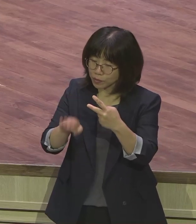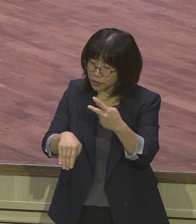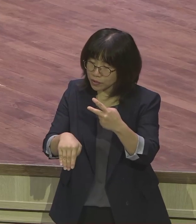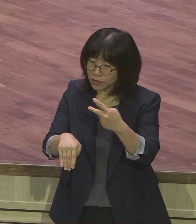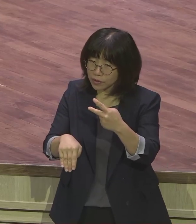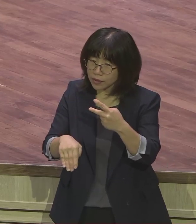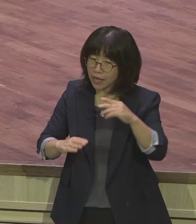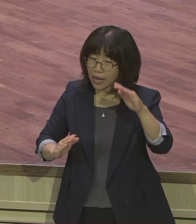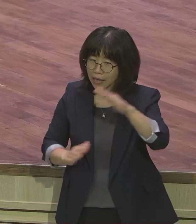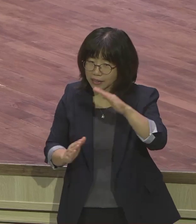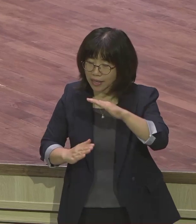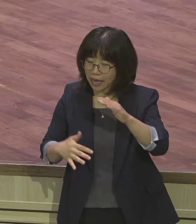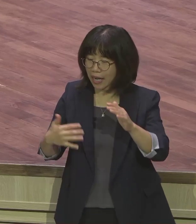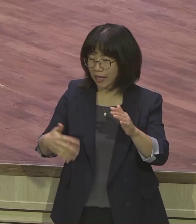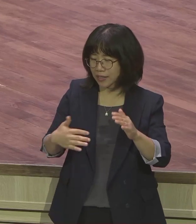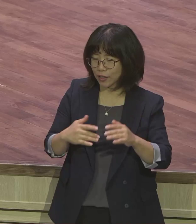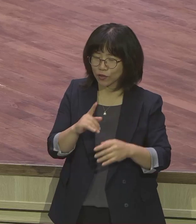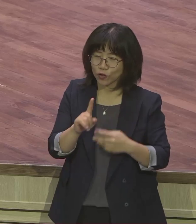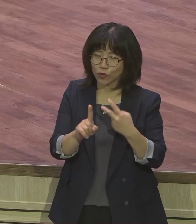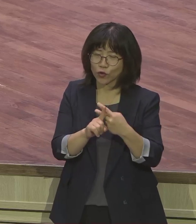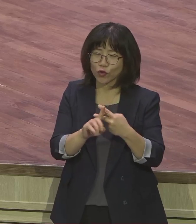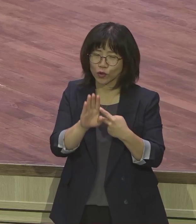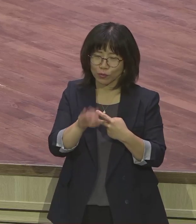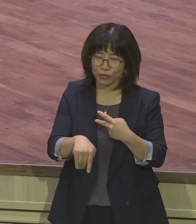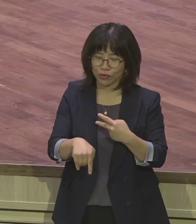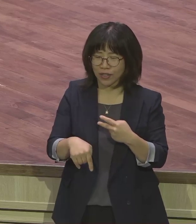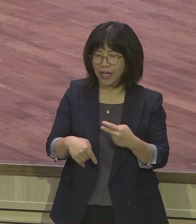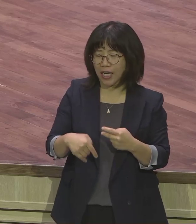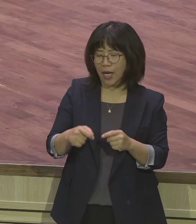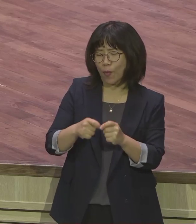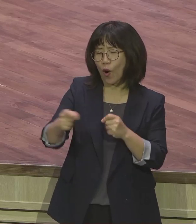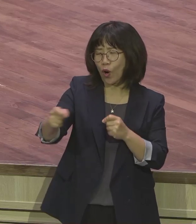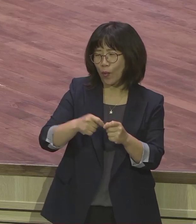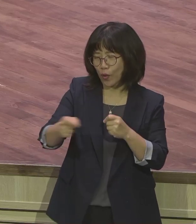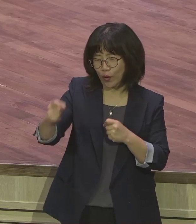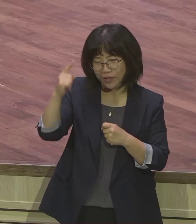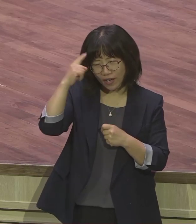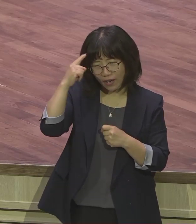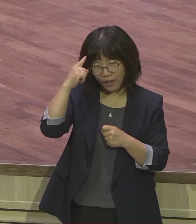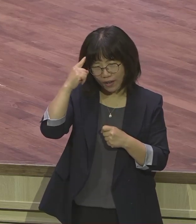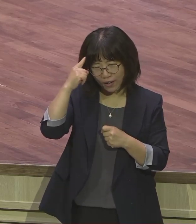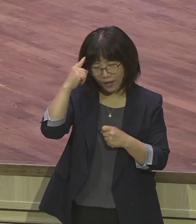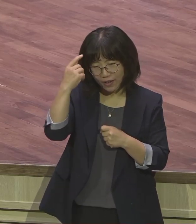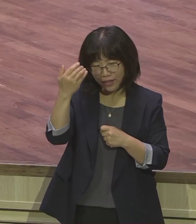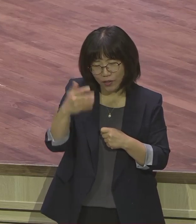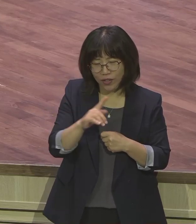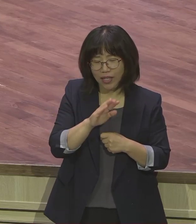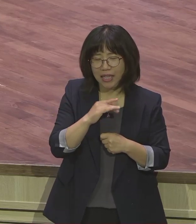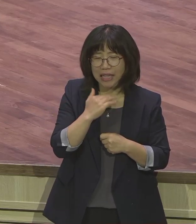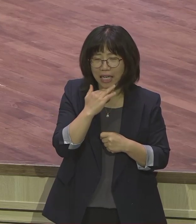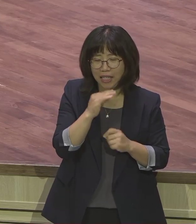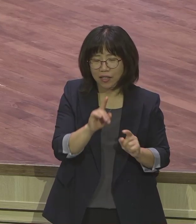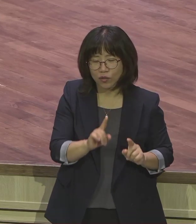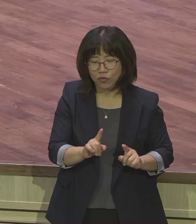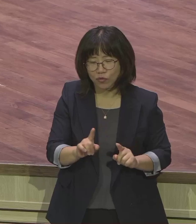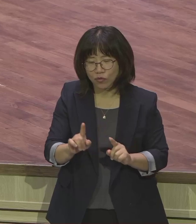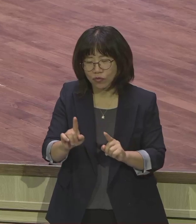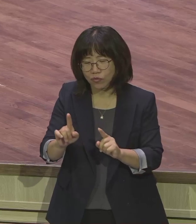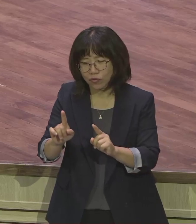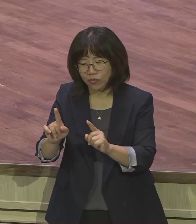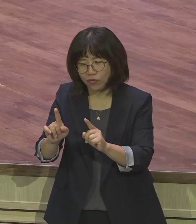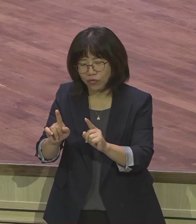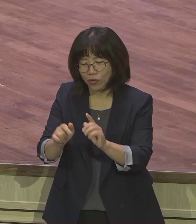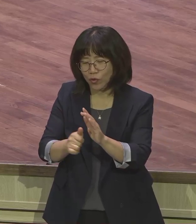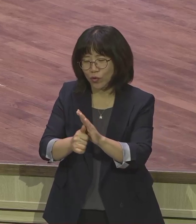안 갈 거예요 저도 안 갔어요 나이가 들어가 보세요 점점점점 이 땅에 소망이 없는 거 알게 돼요